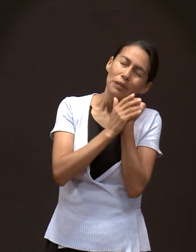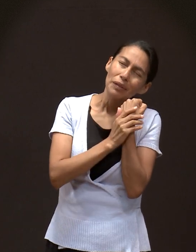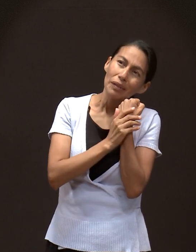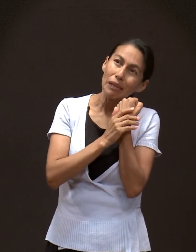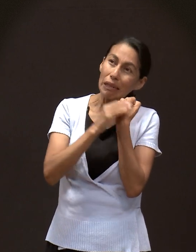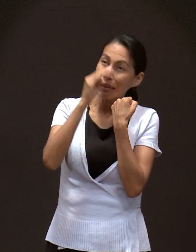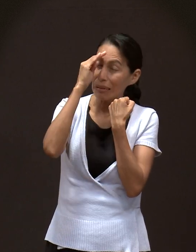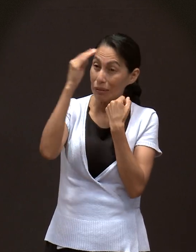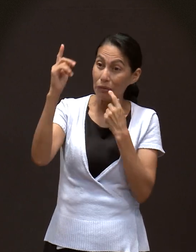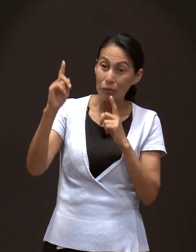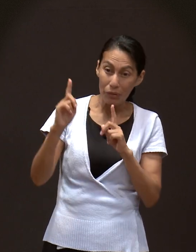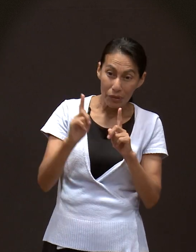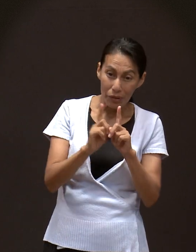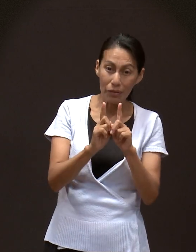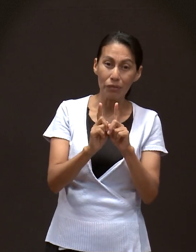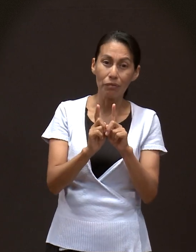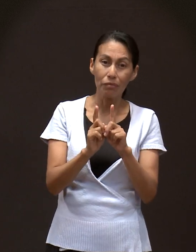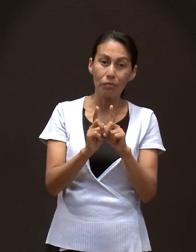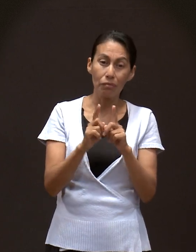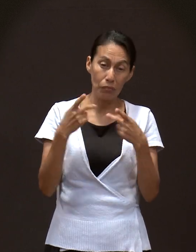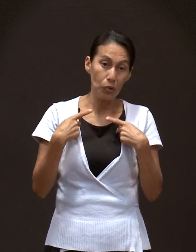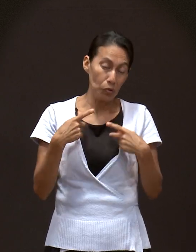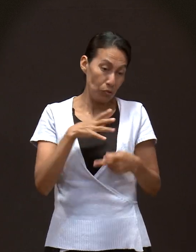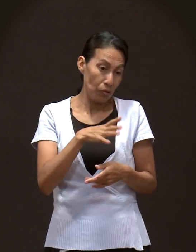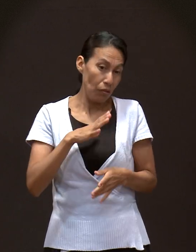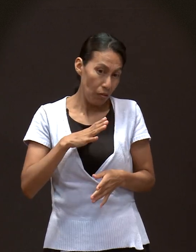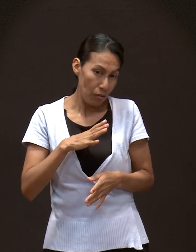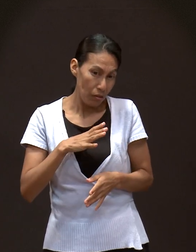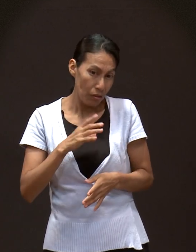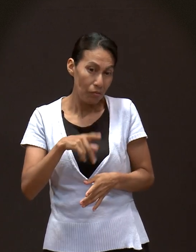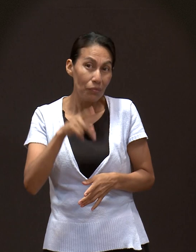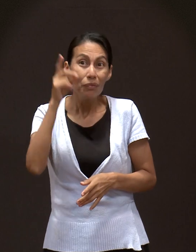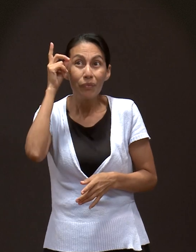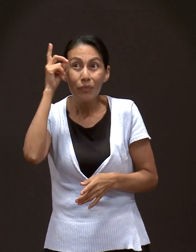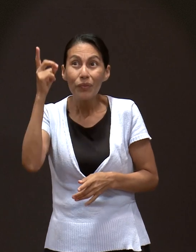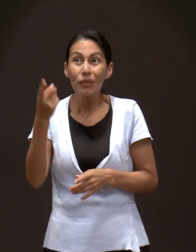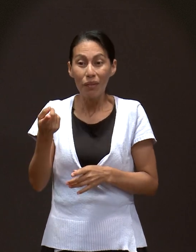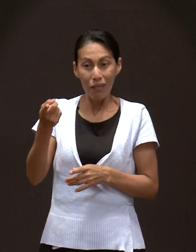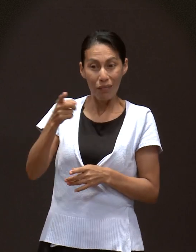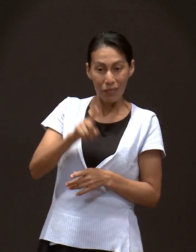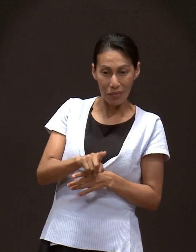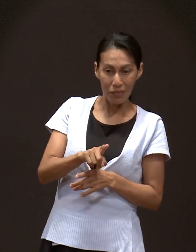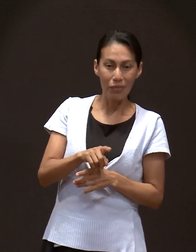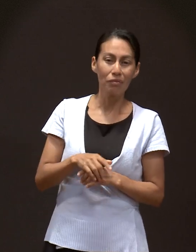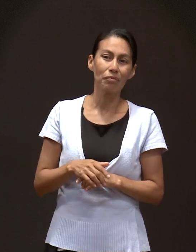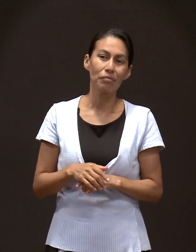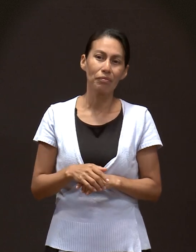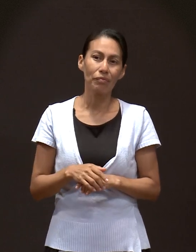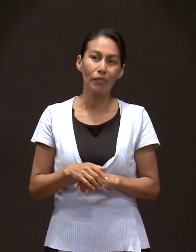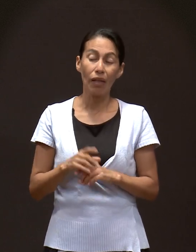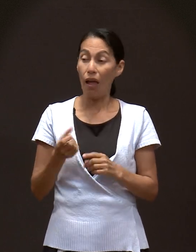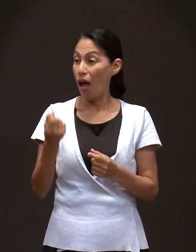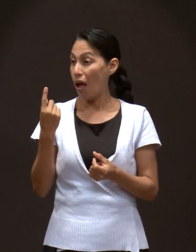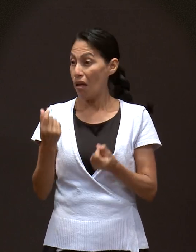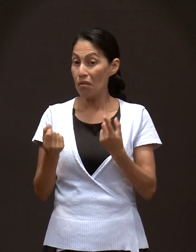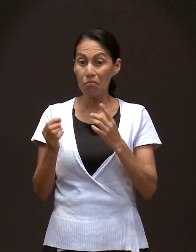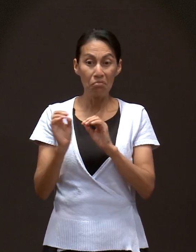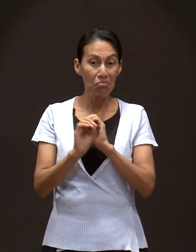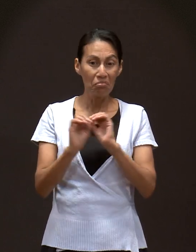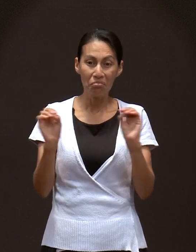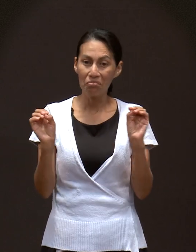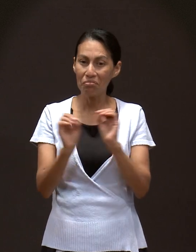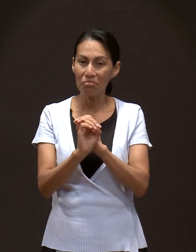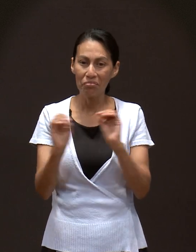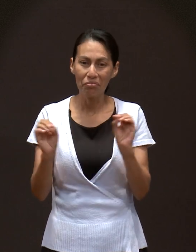El Señor llega, llega de una manera, quizás esa persona pueda existir, pastor, pero Dios la mandó. No había nadie